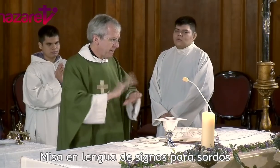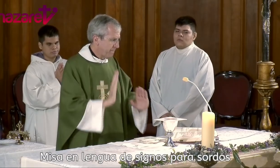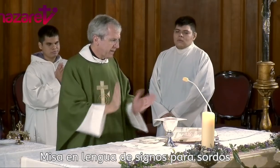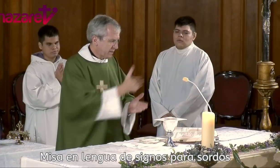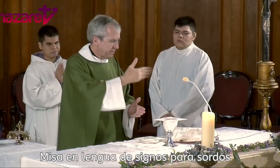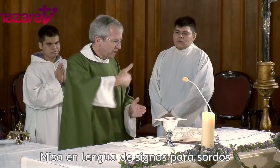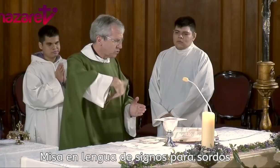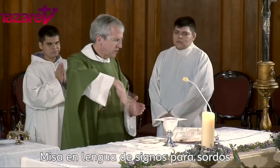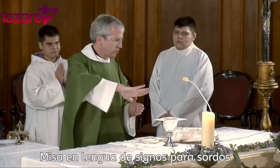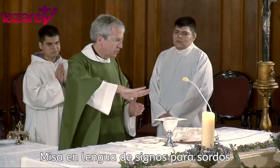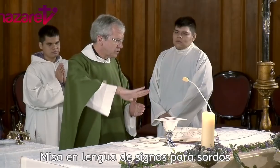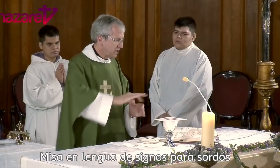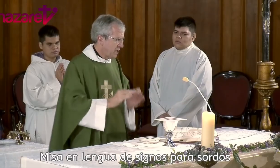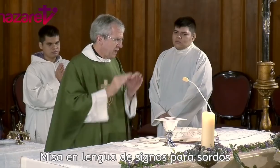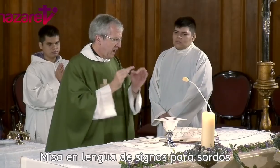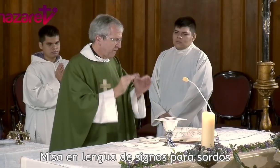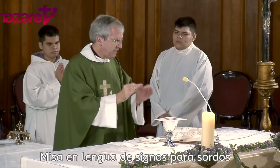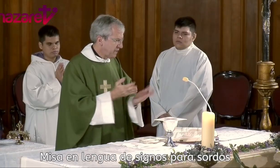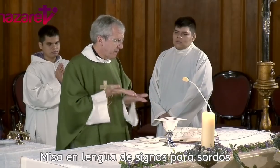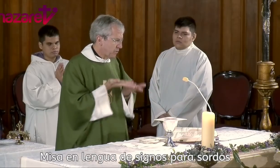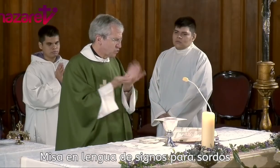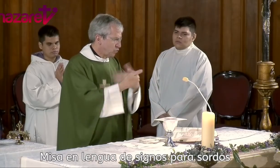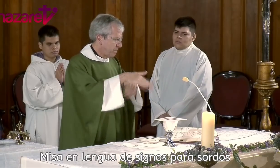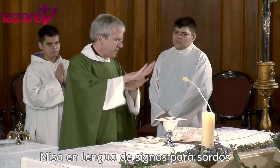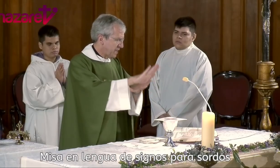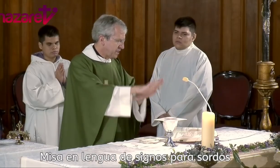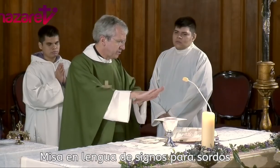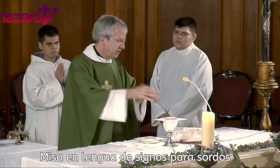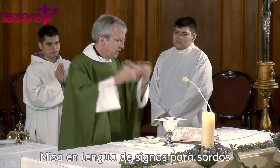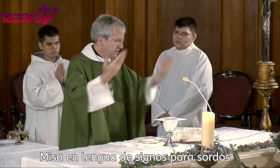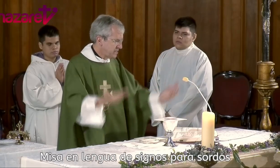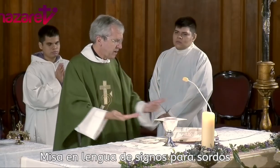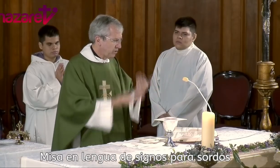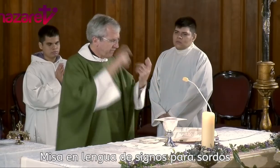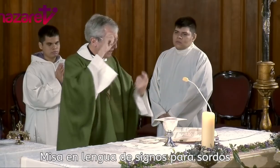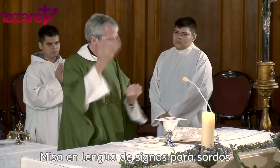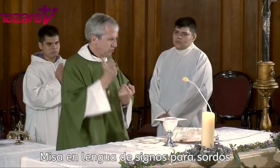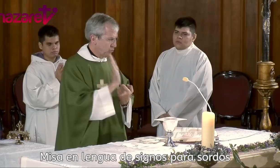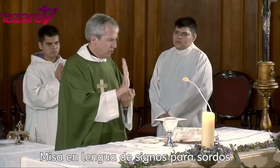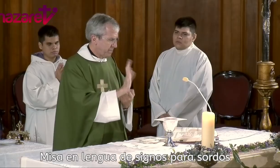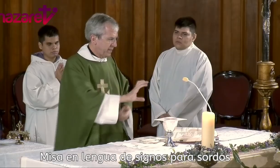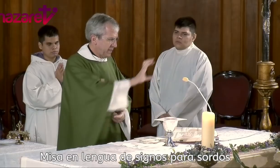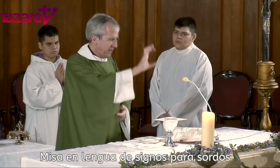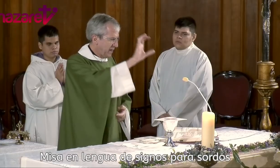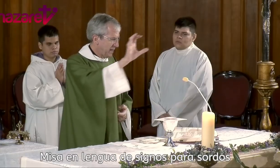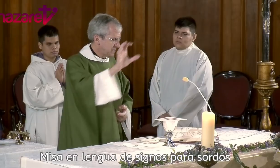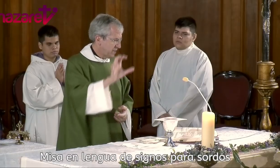para redimirnos a todos, a fin de que por su mediación sea glorificado tu nombre en las